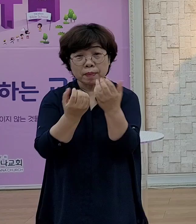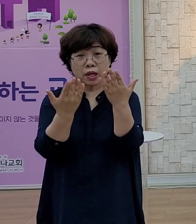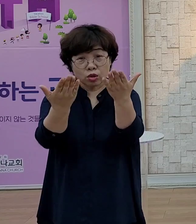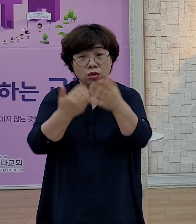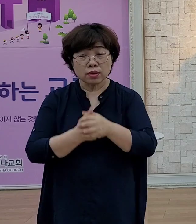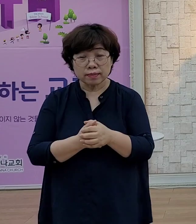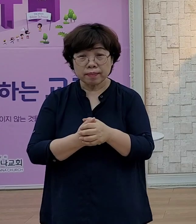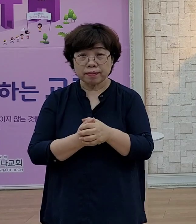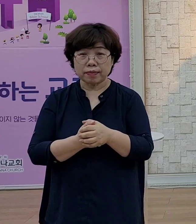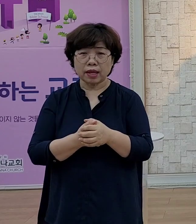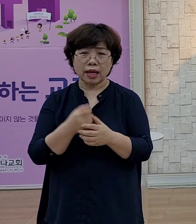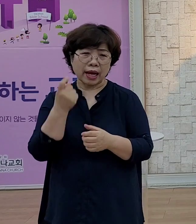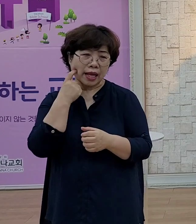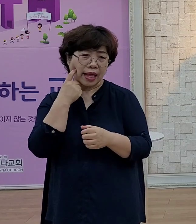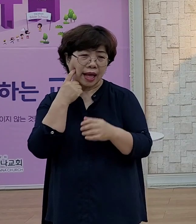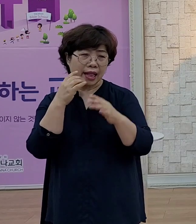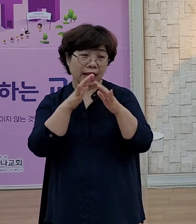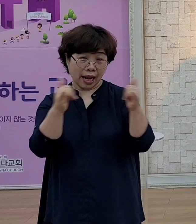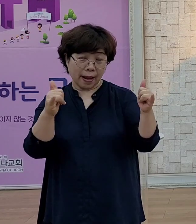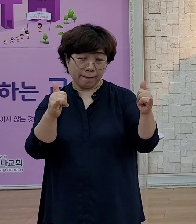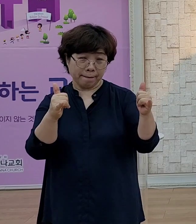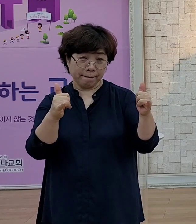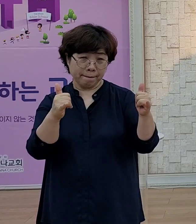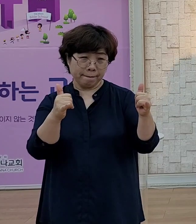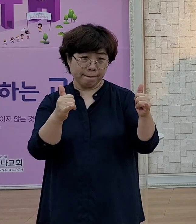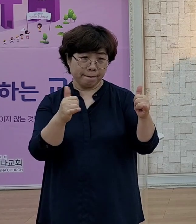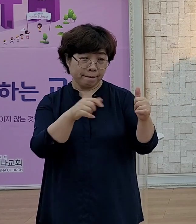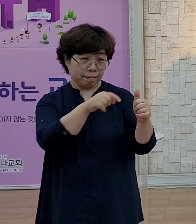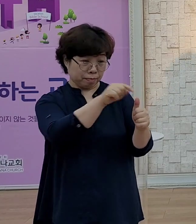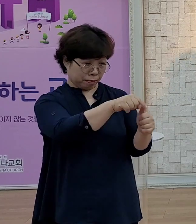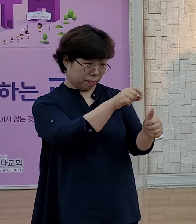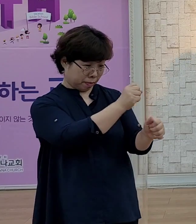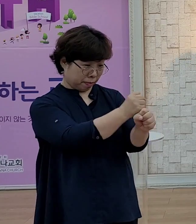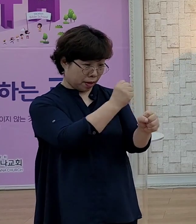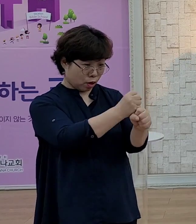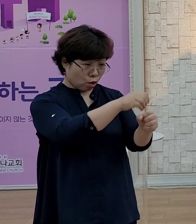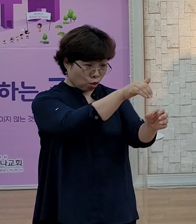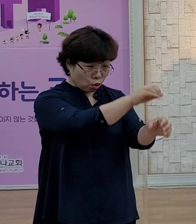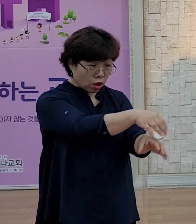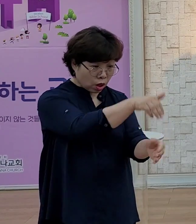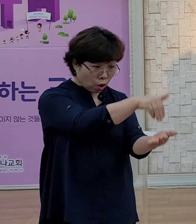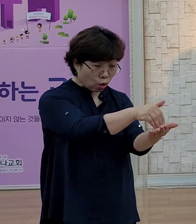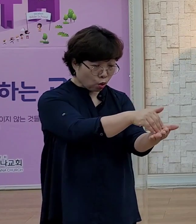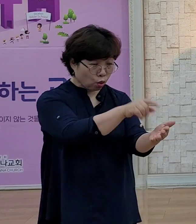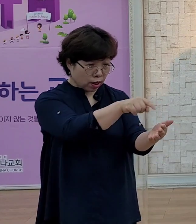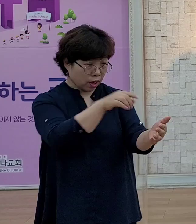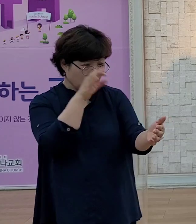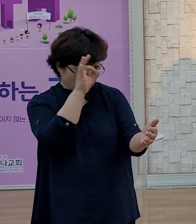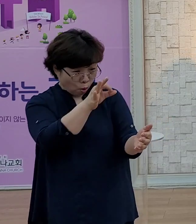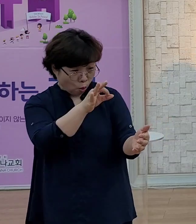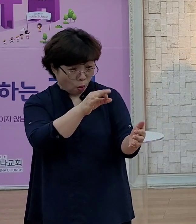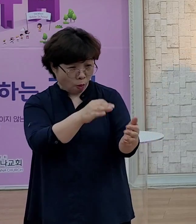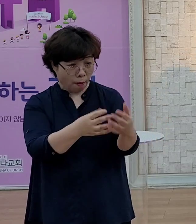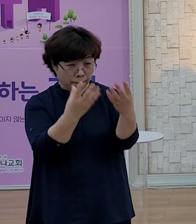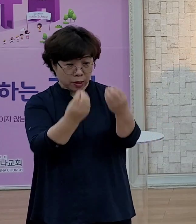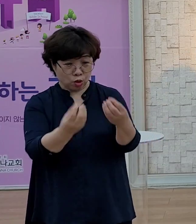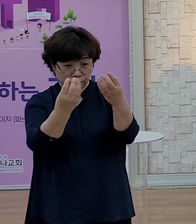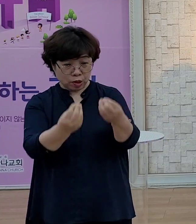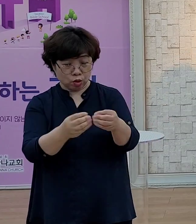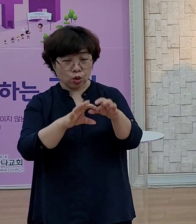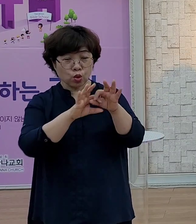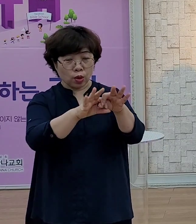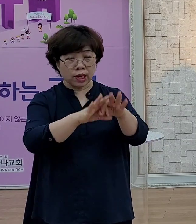생각들을 오늘 이 가상의 인물을 통해서 낱낱이 드러내고 있는 놀라운 비유를 오늘 우리가